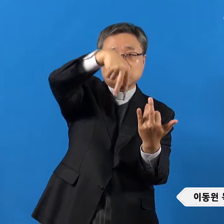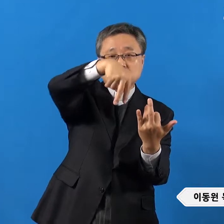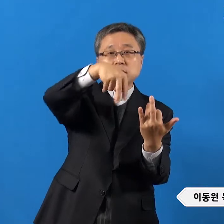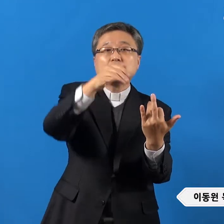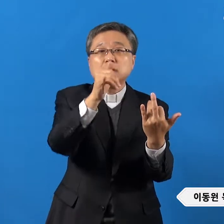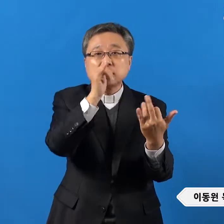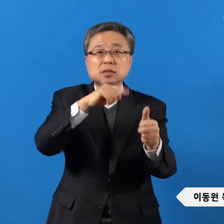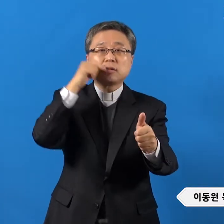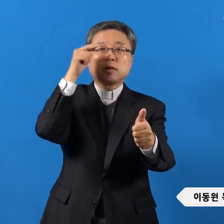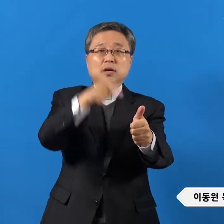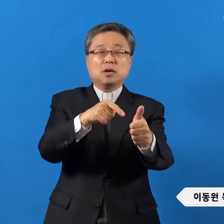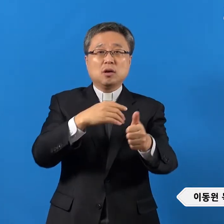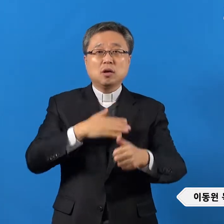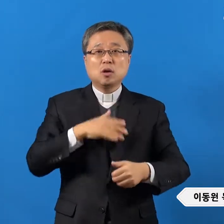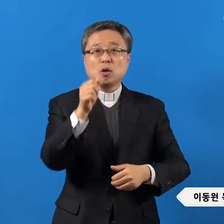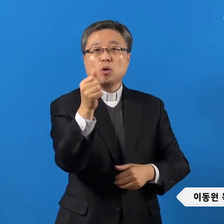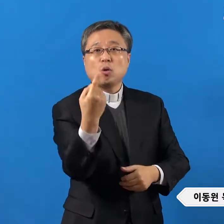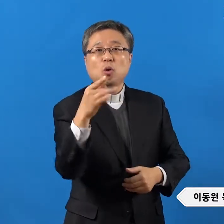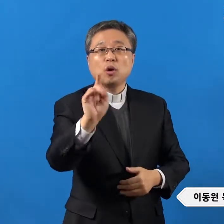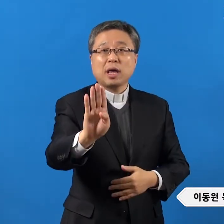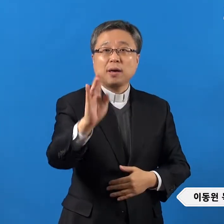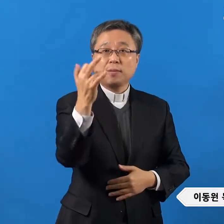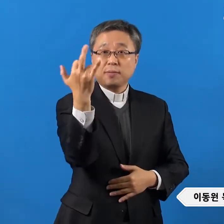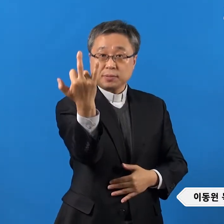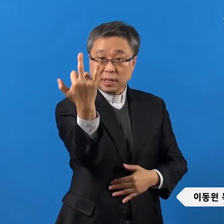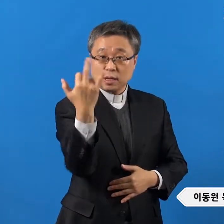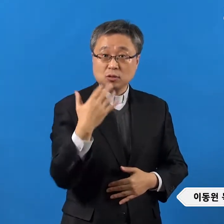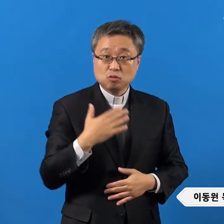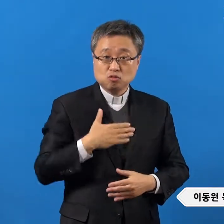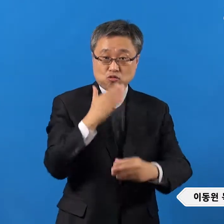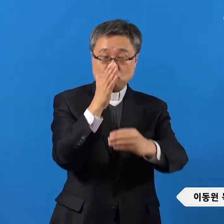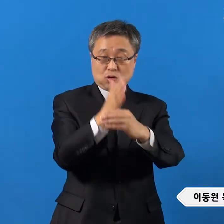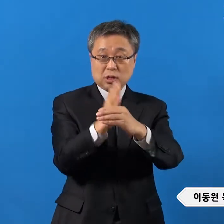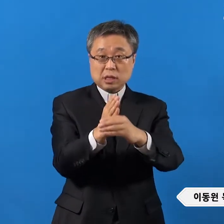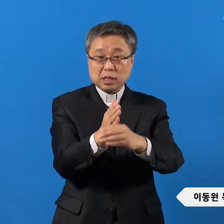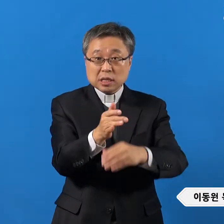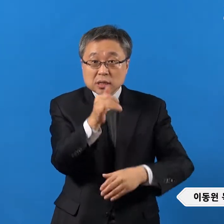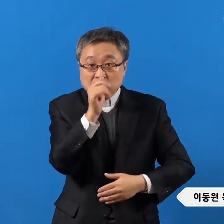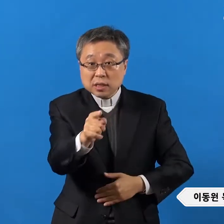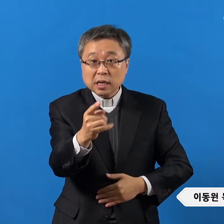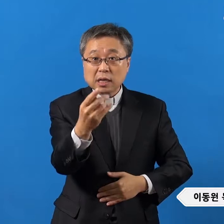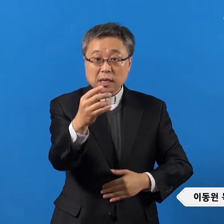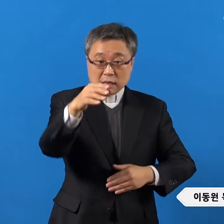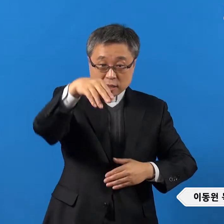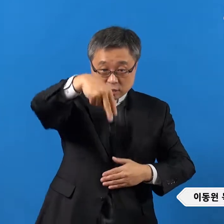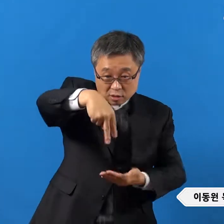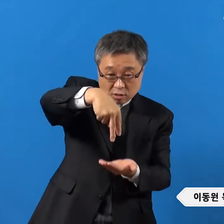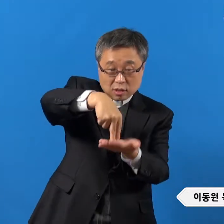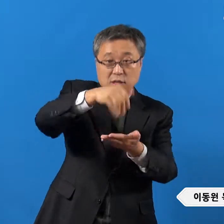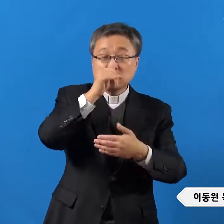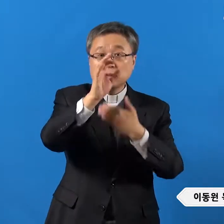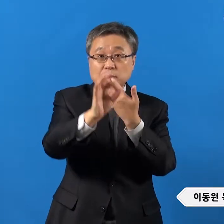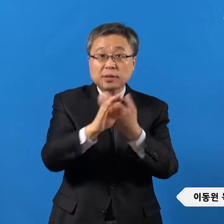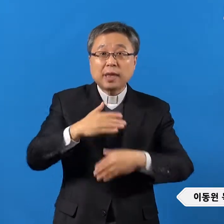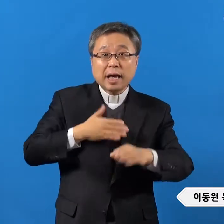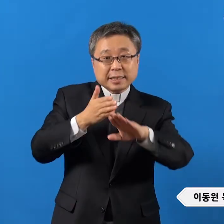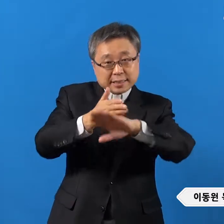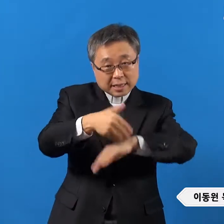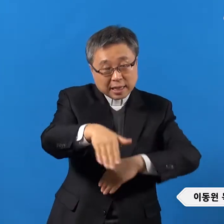있어라. 호렙산이었어요. 호렙산 중턱에 서 있어라. 네가 서 있으면 내가 지나갈게. 한번 내